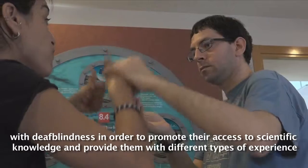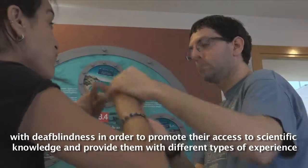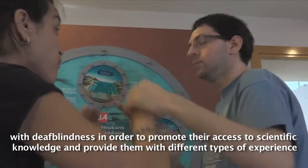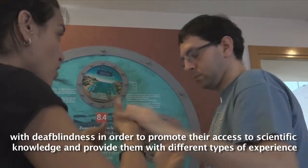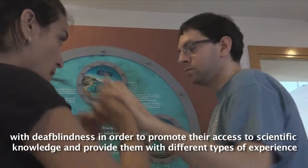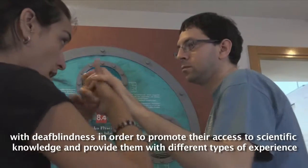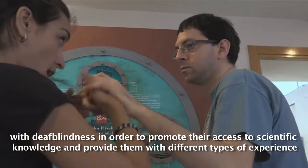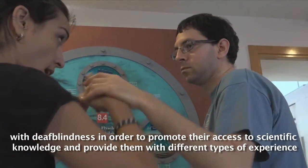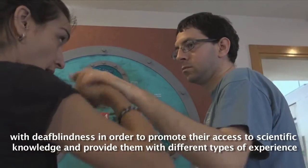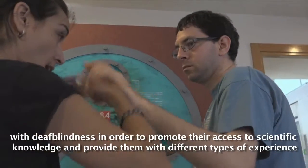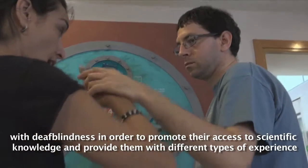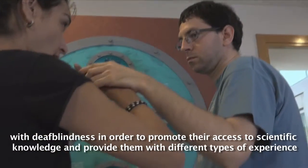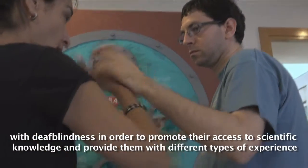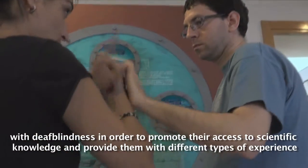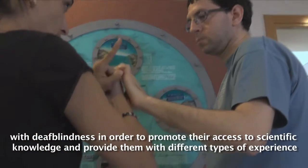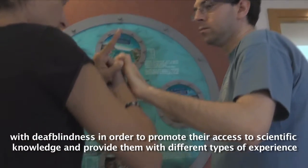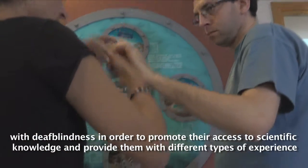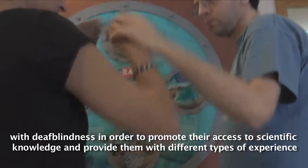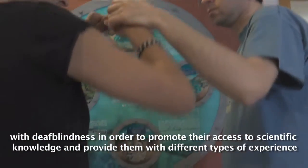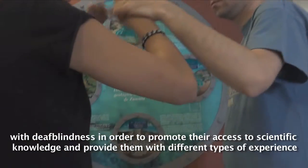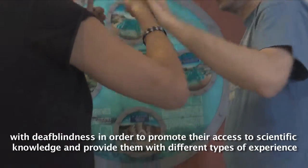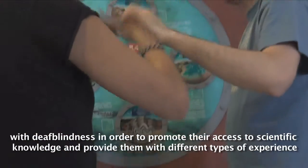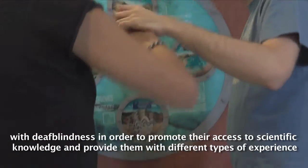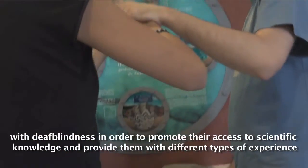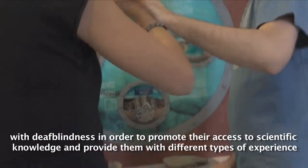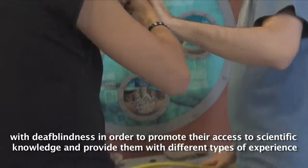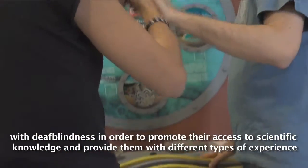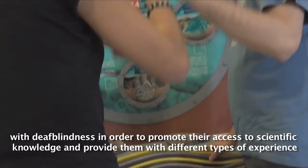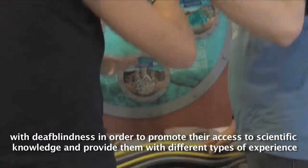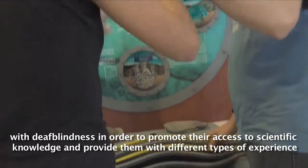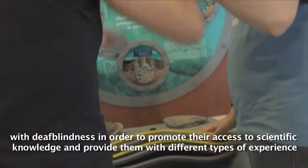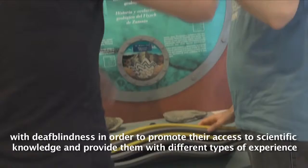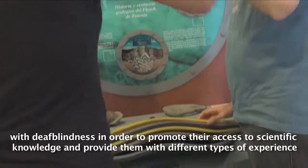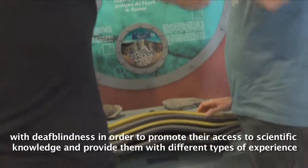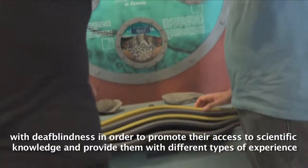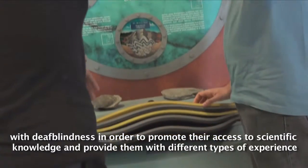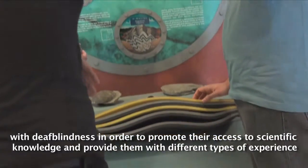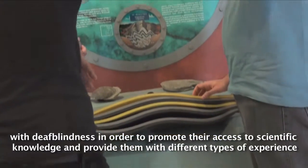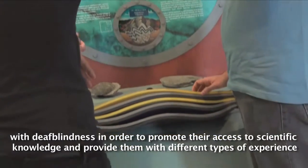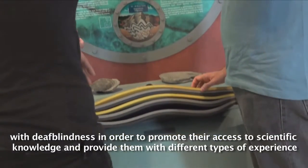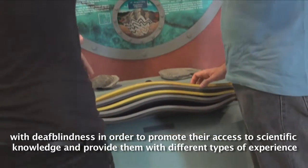sordoceguera, para promocionar su acceso a los conocimientos científicos y dotarles de distintos tipos de